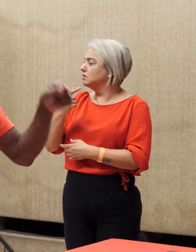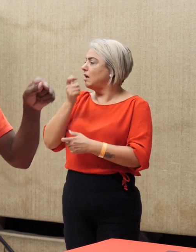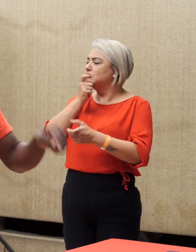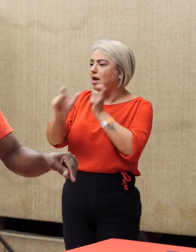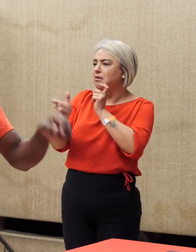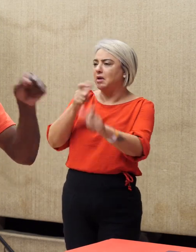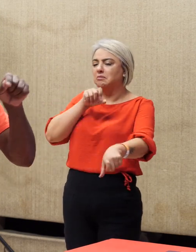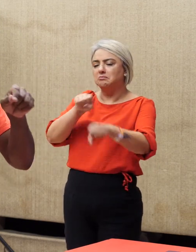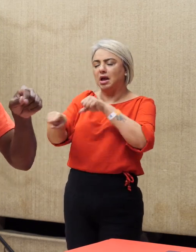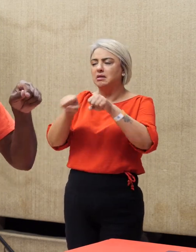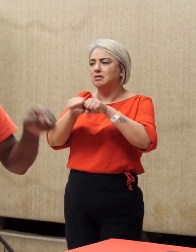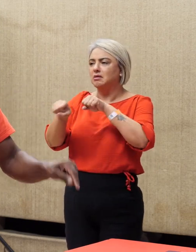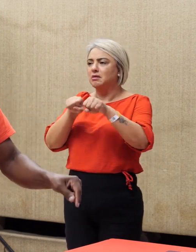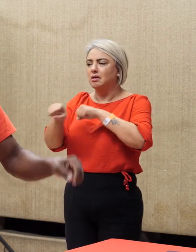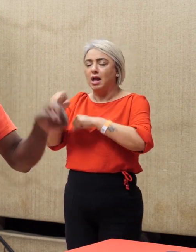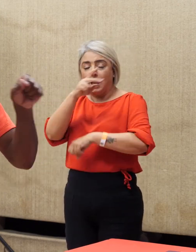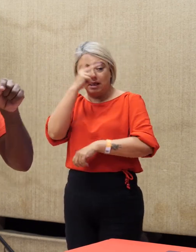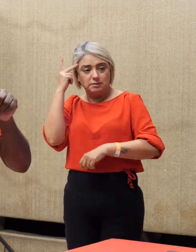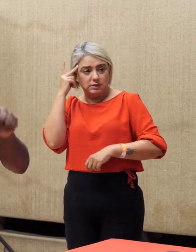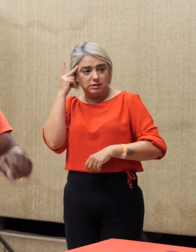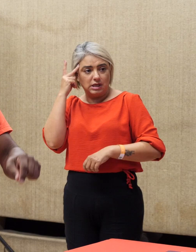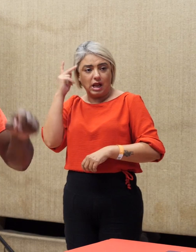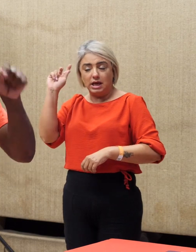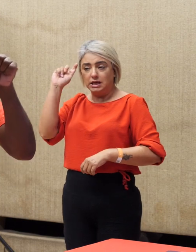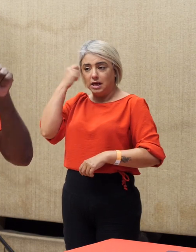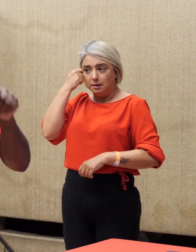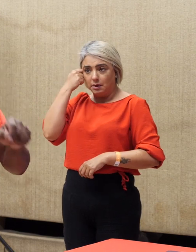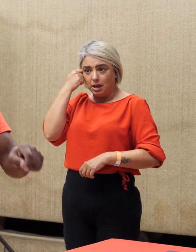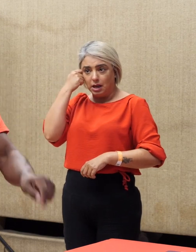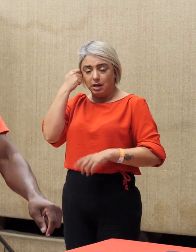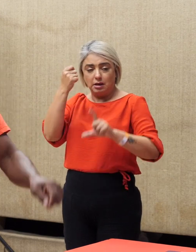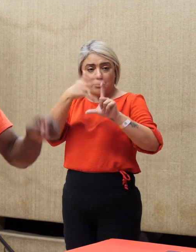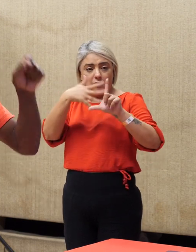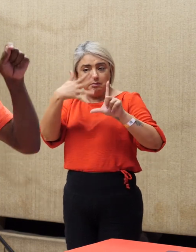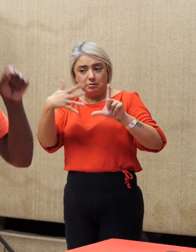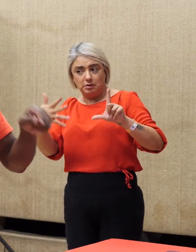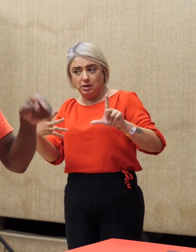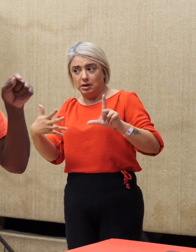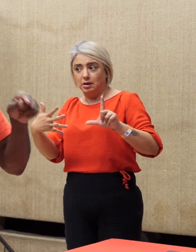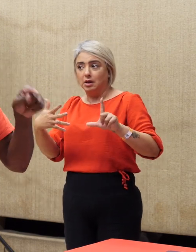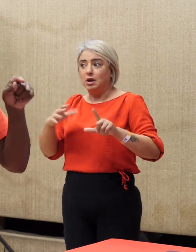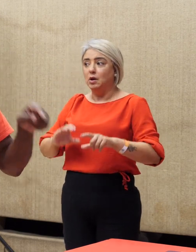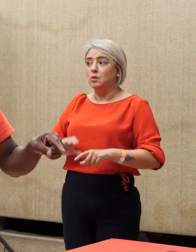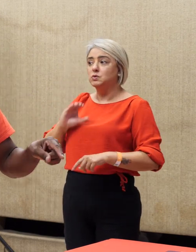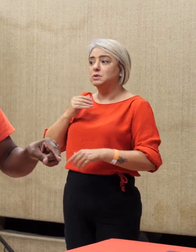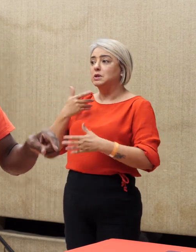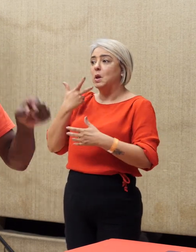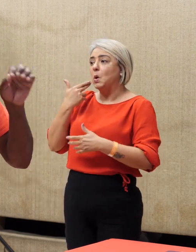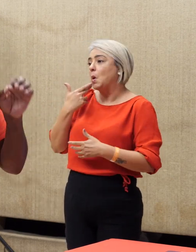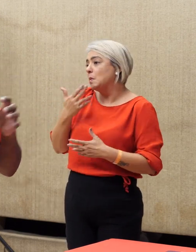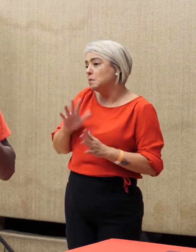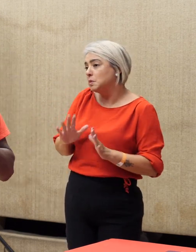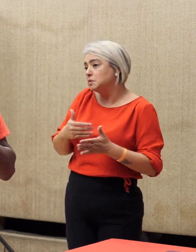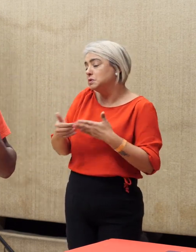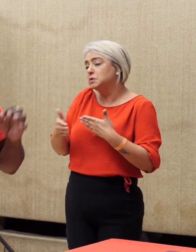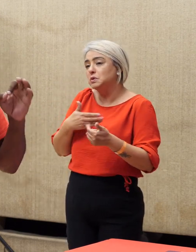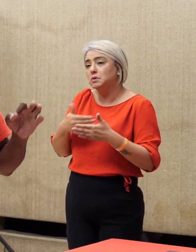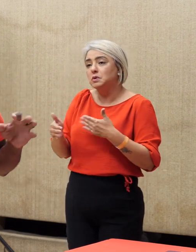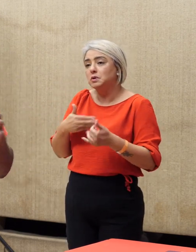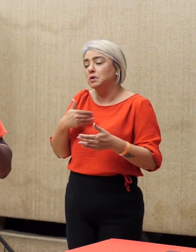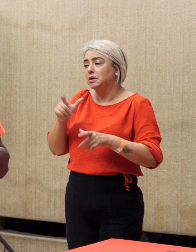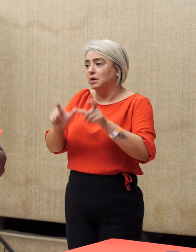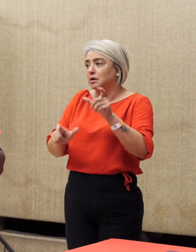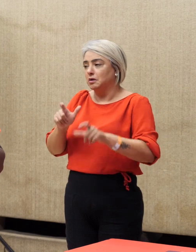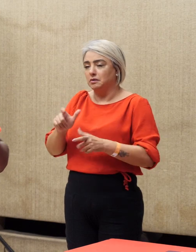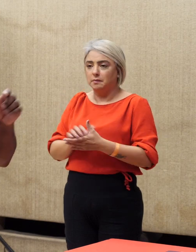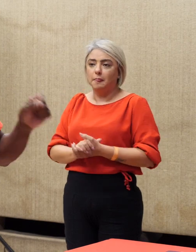agredindo, matando as pessoas, seja elas negras, seja elas LGBT, seja elas cidadão comum, de qualquer forma